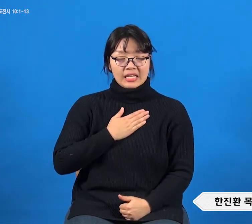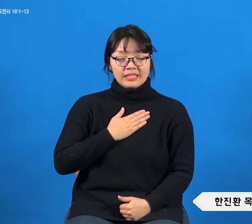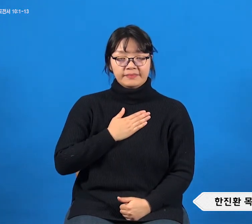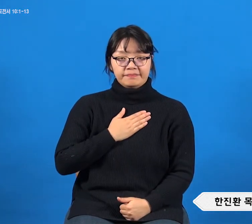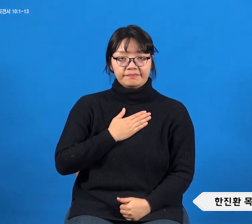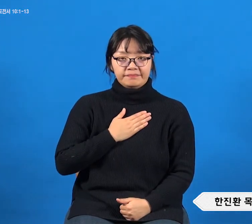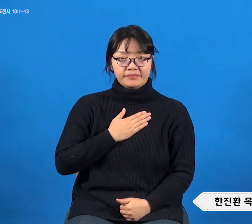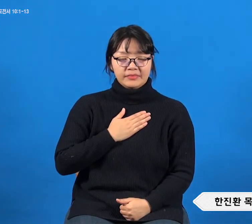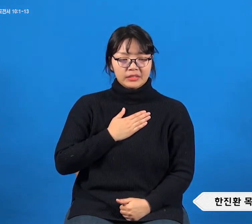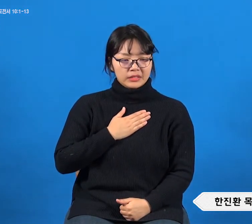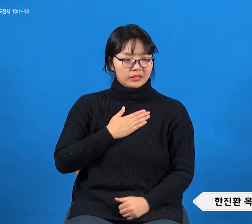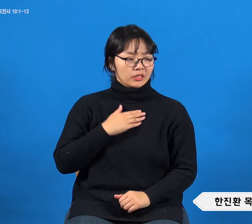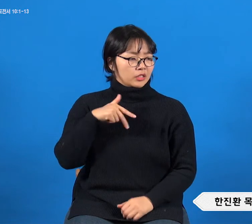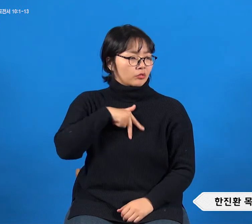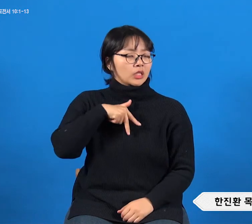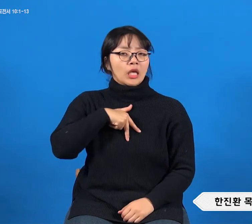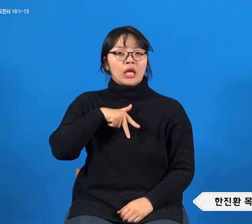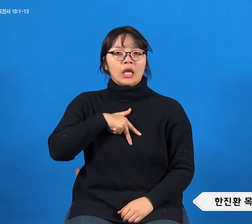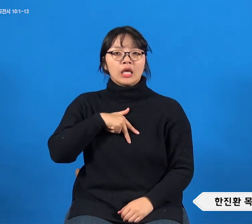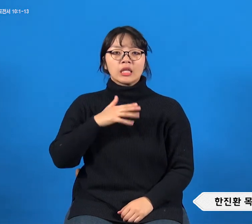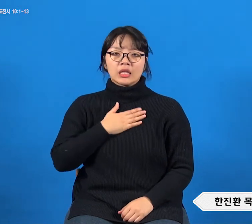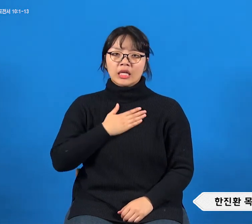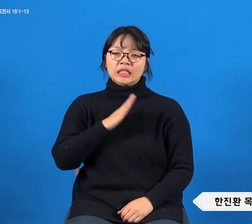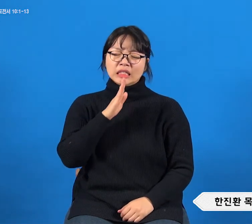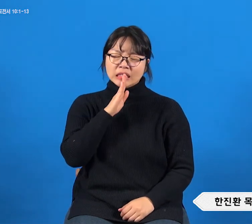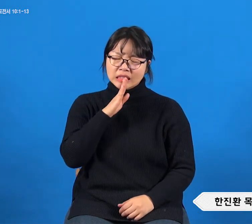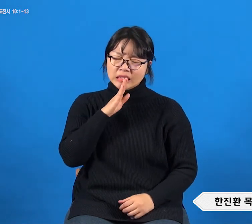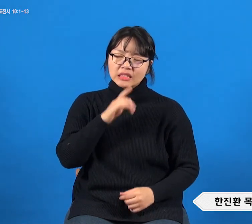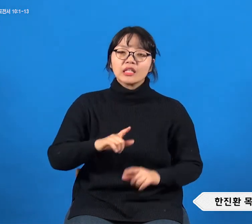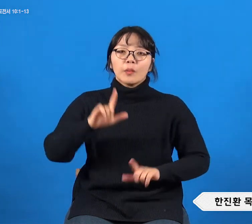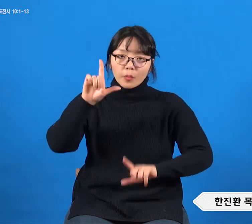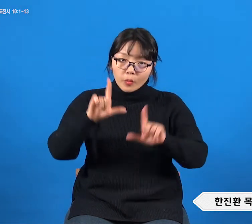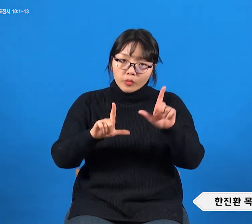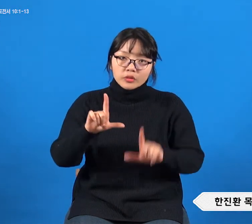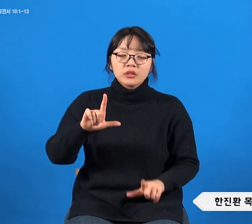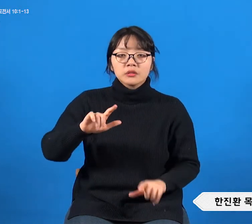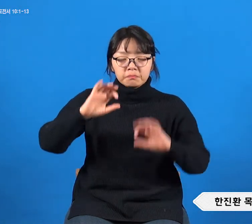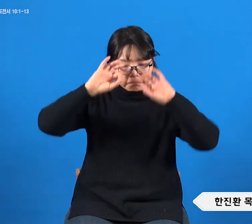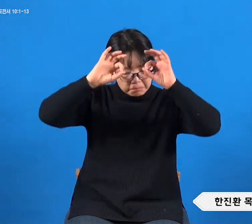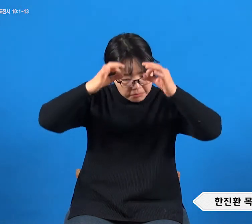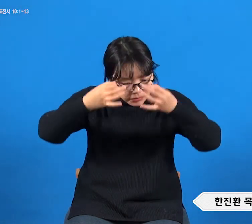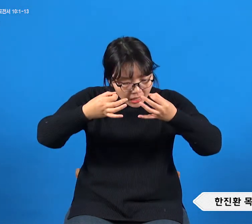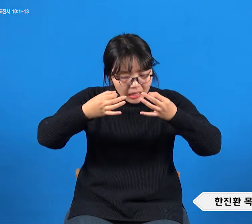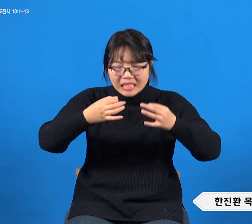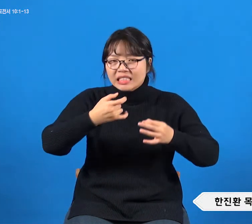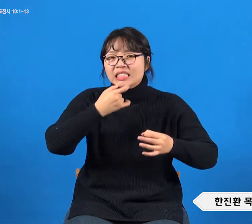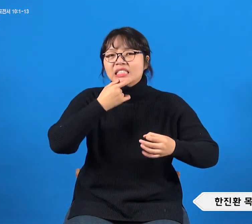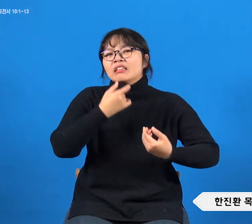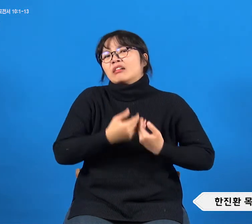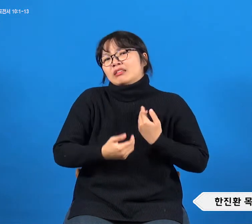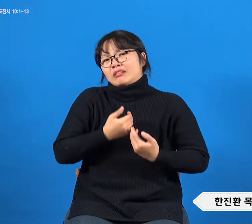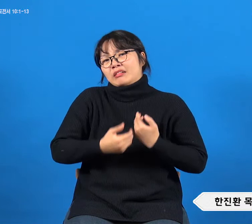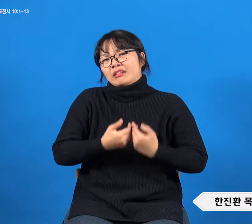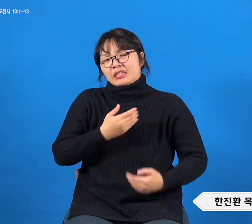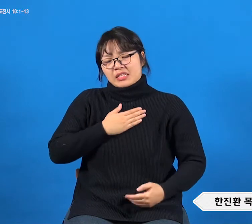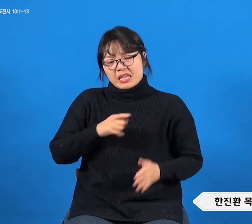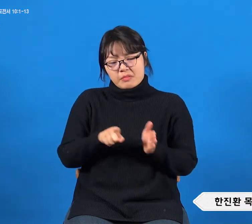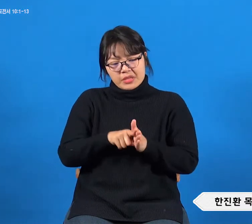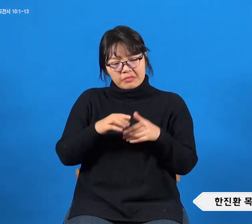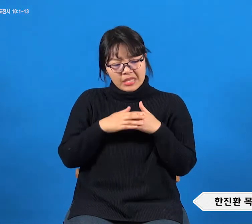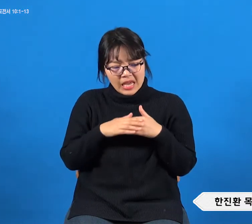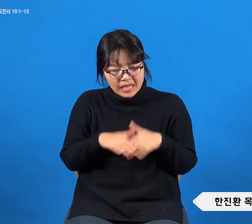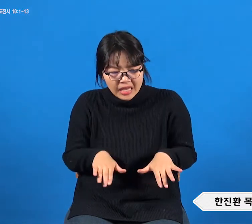자기의 정체를, 자기의 실체를 똑바로 바라보지 않으려고 합니다. 내가 얼마나 믿음이